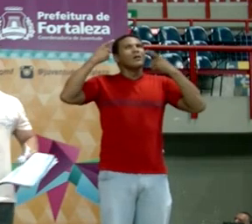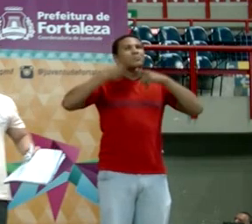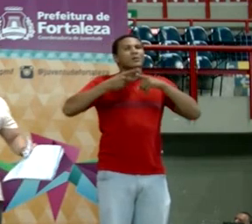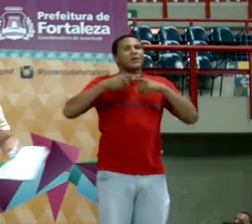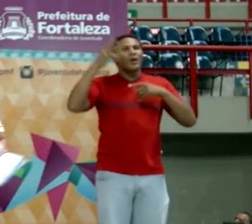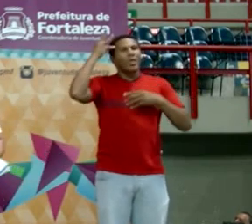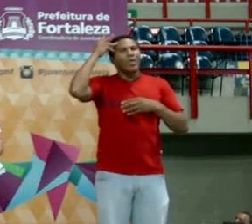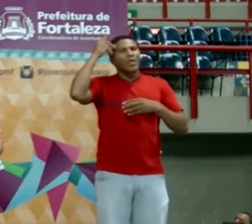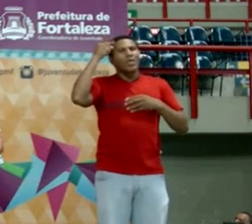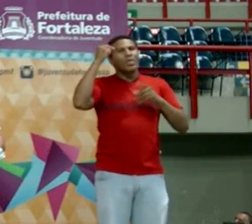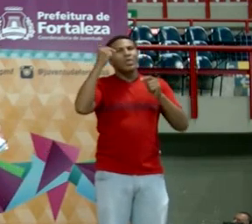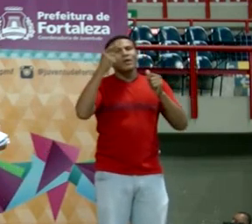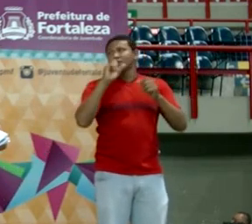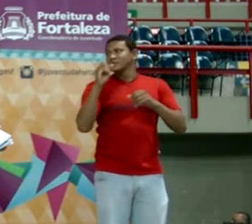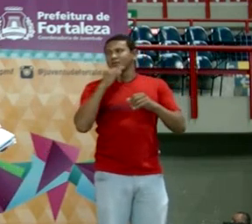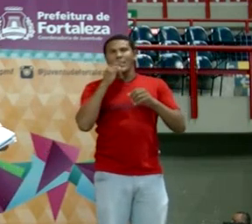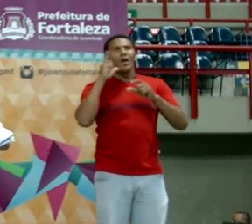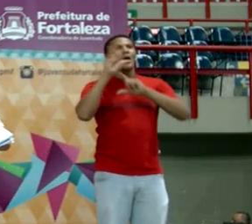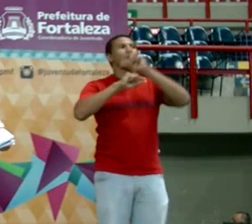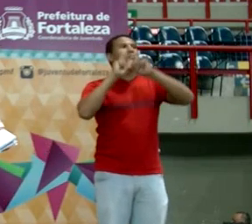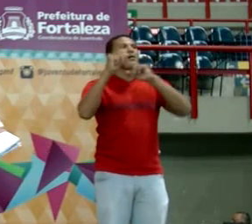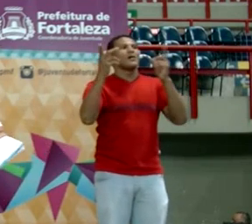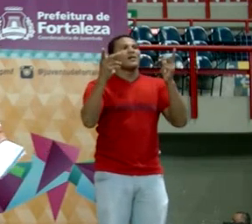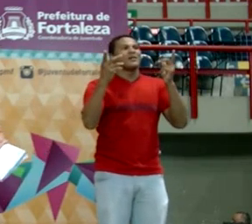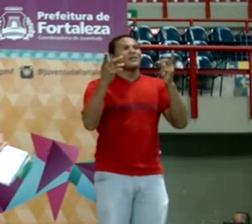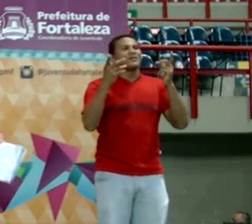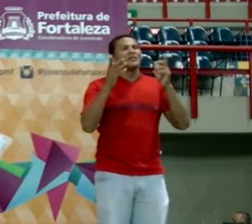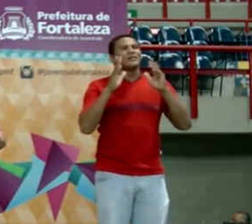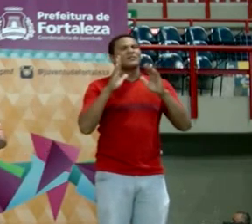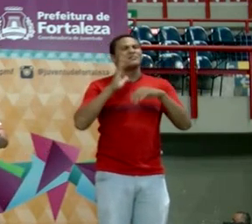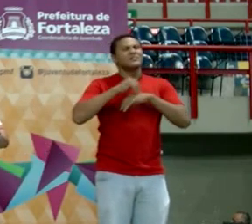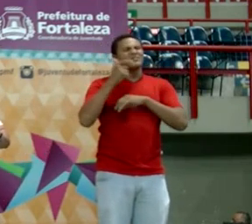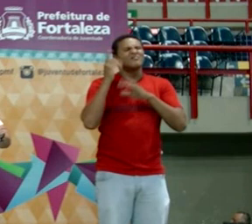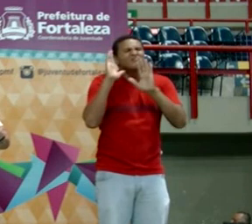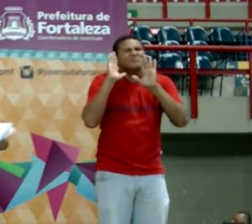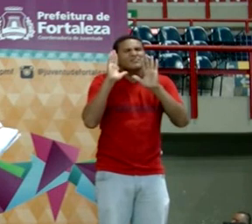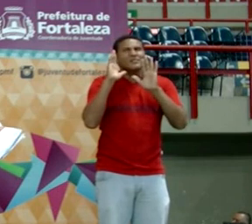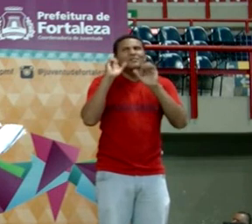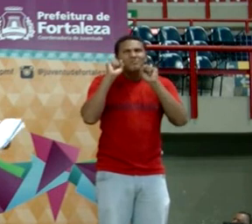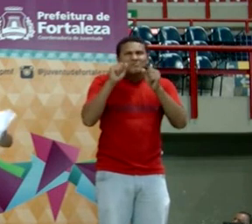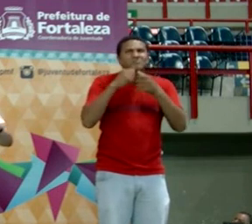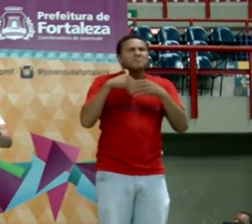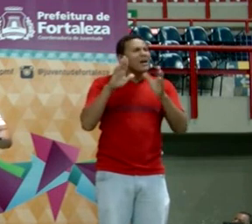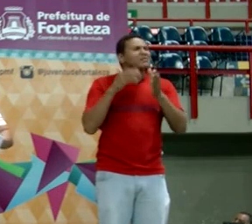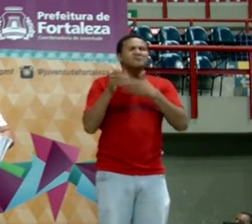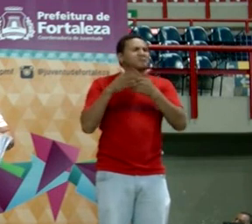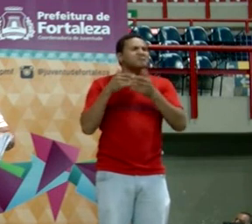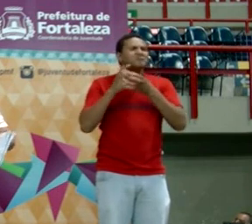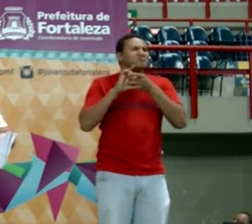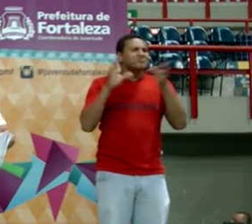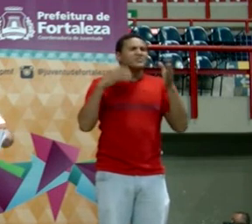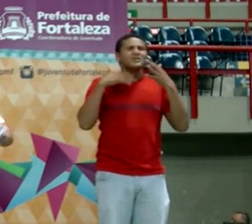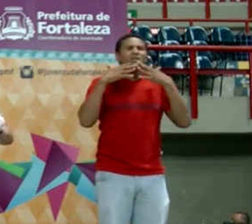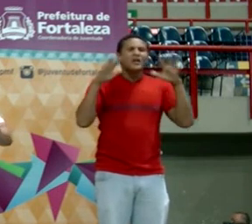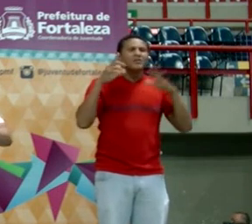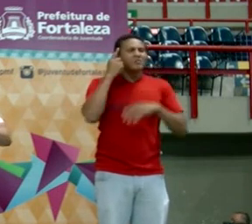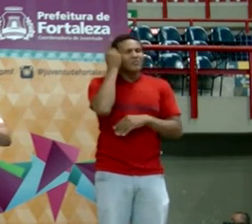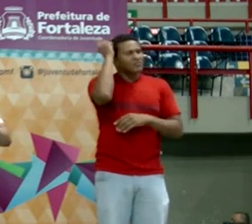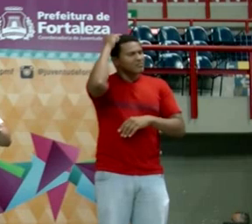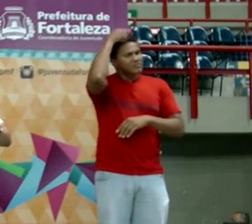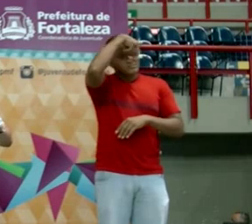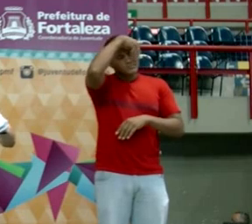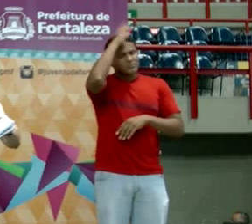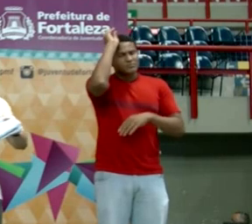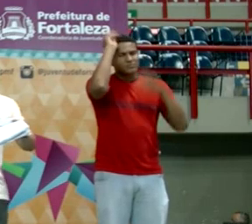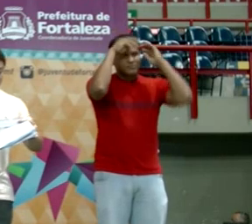embora. Então se eu pegar uma discussão, ele vai embora de casa. Então se ele quiser, vá meu filho, você quer subir, suba, quer ir pro lado, ele dá uma volta aqui, ele faz o